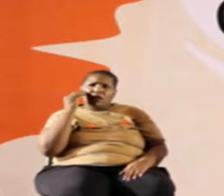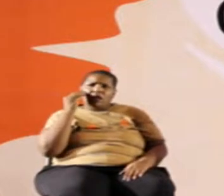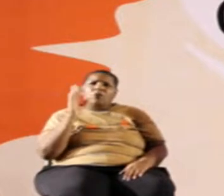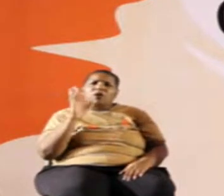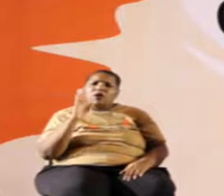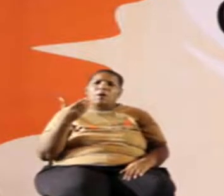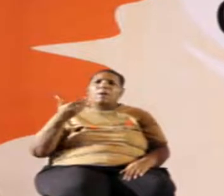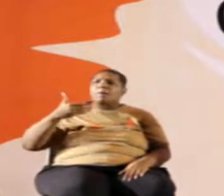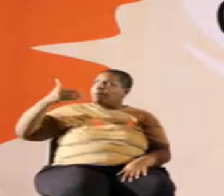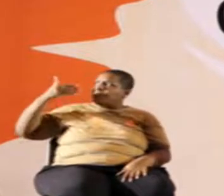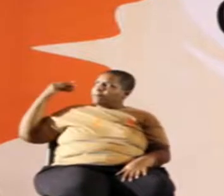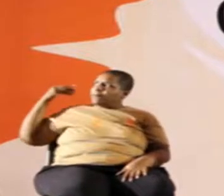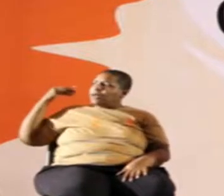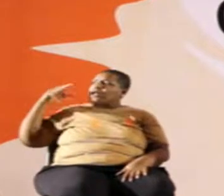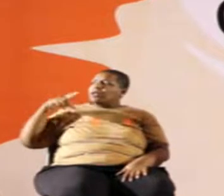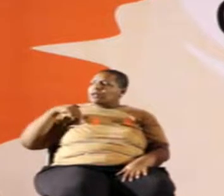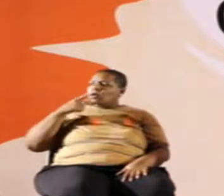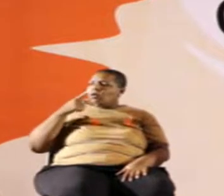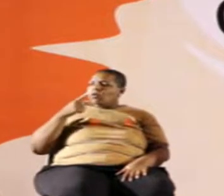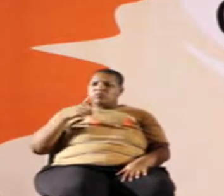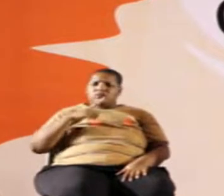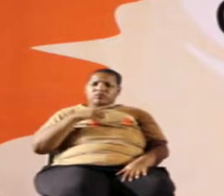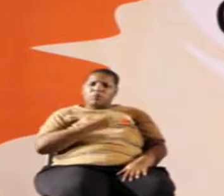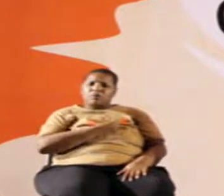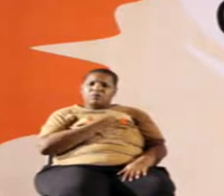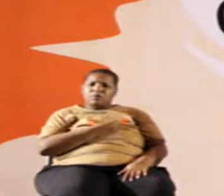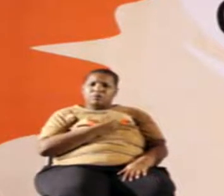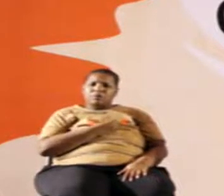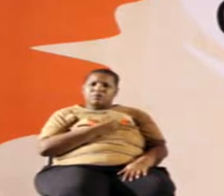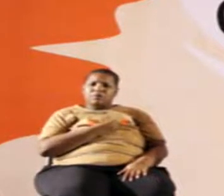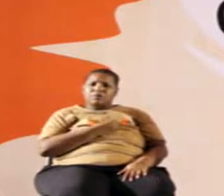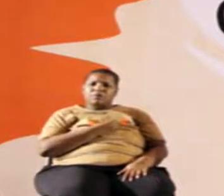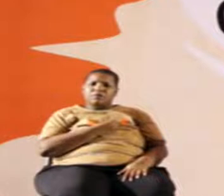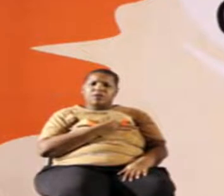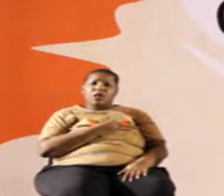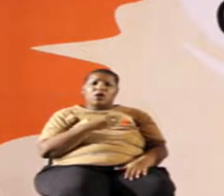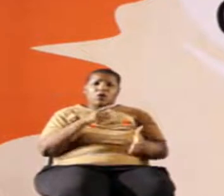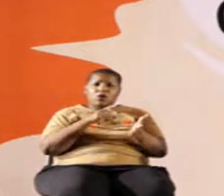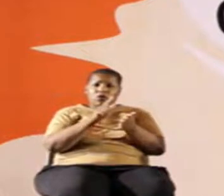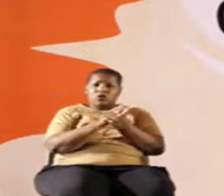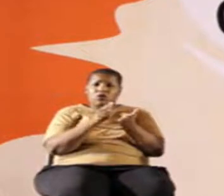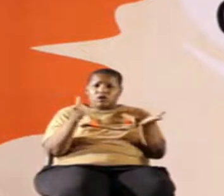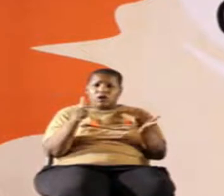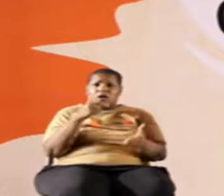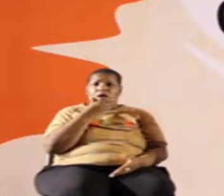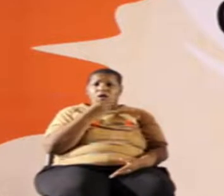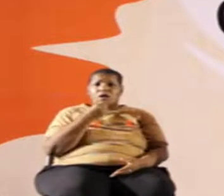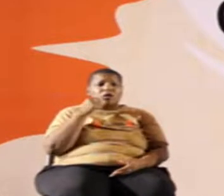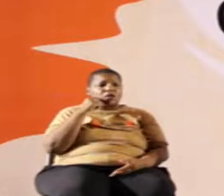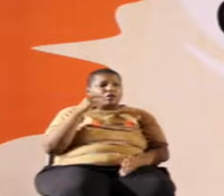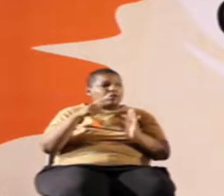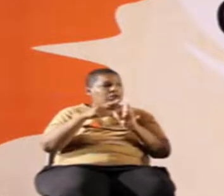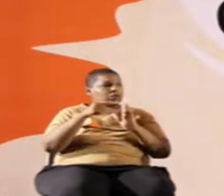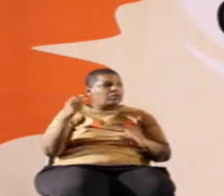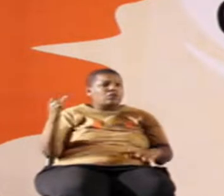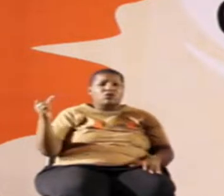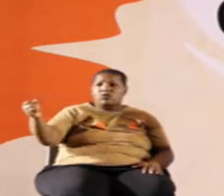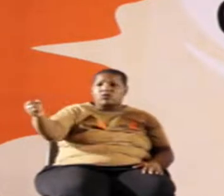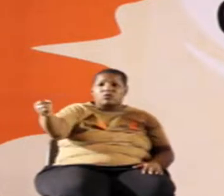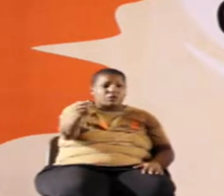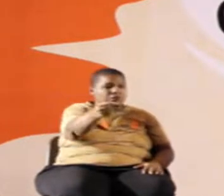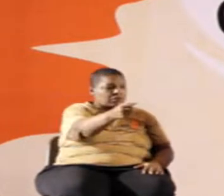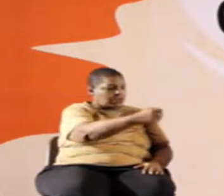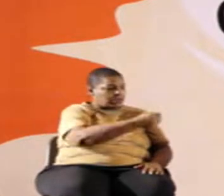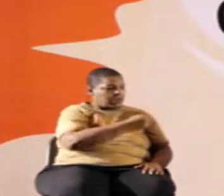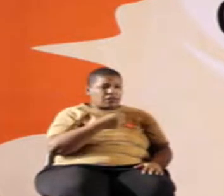no passado, né, Lídia, em que você estava lá e o jornalista ia entrevistar, o microfone passava para você